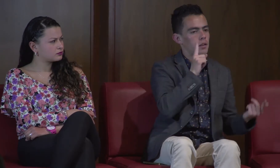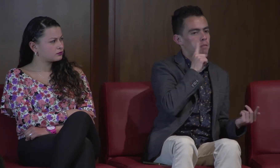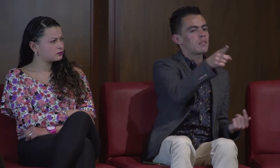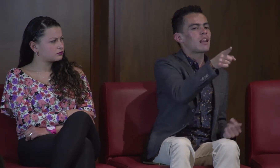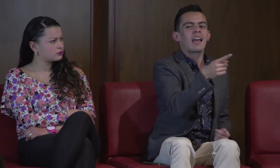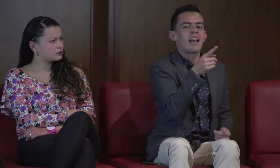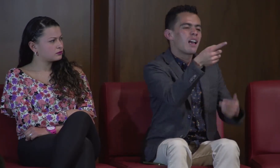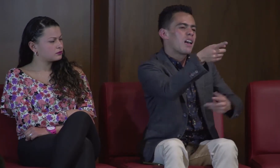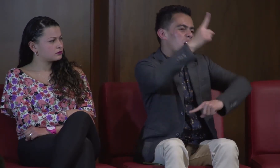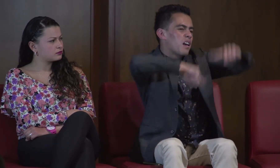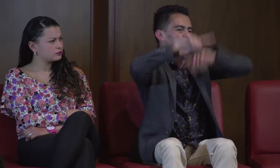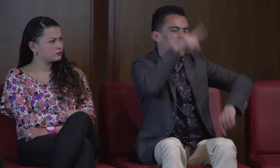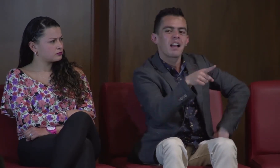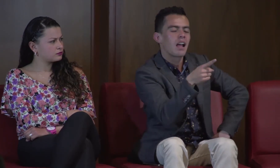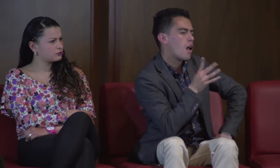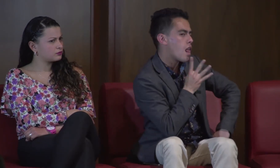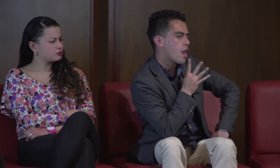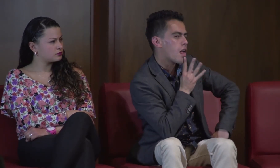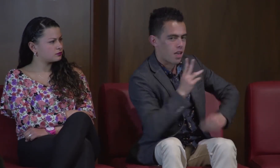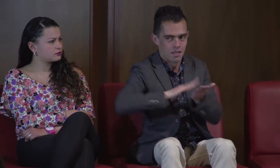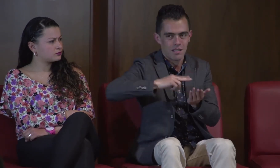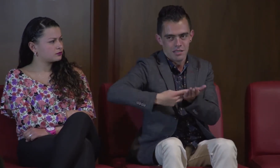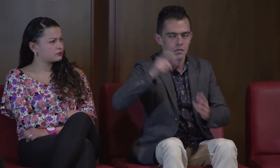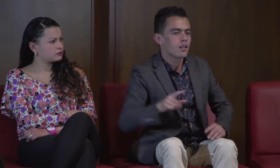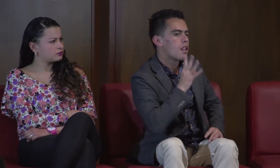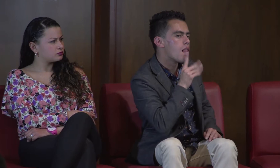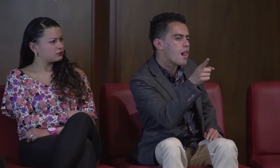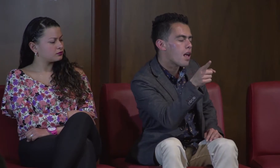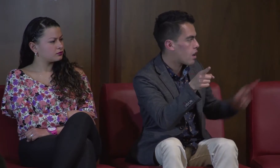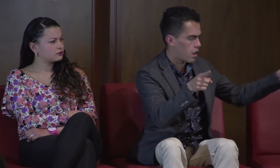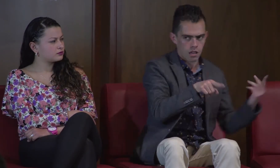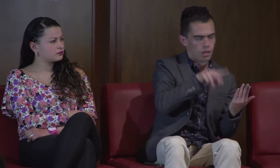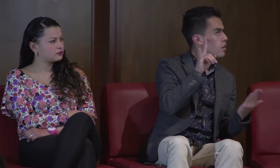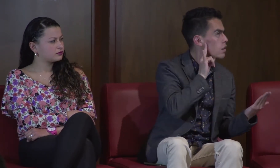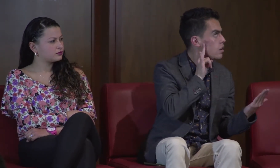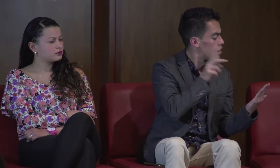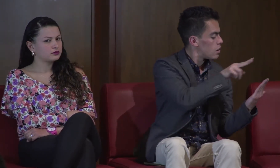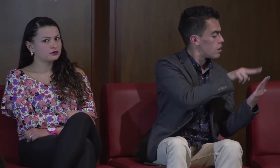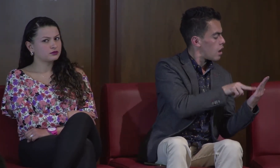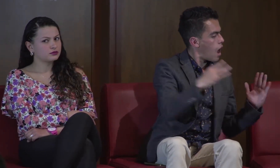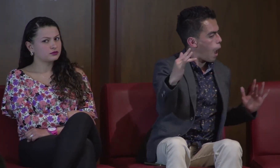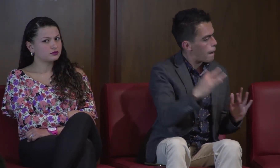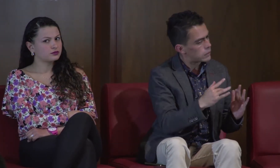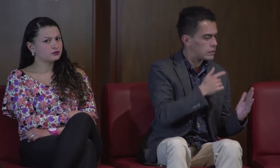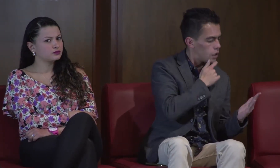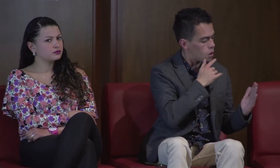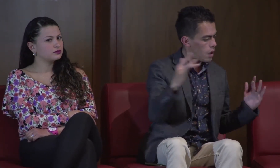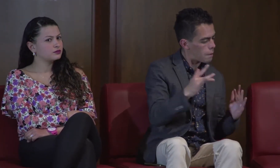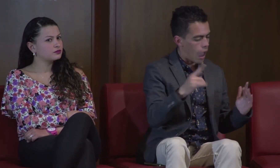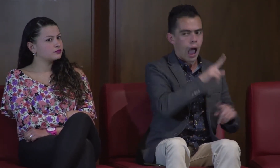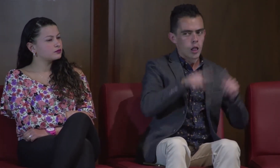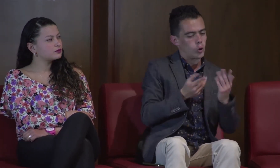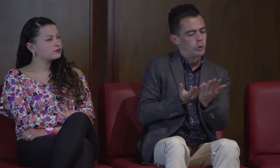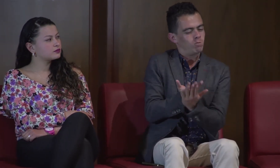si realmente era lo que él había escrito en la construcción de ese significado. Le pedíamos, pues, obviamente él con la mediación del servicio de